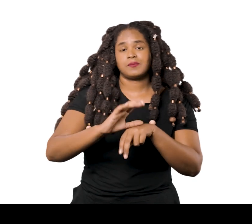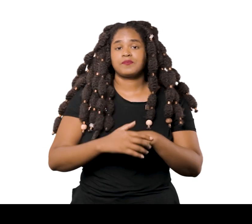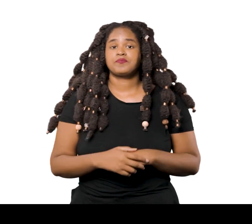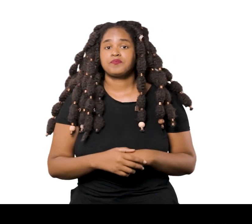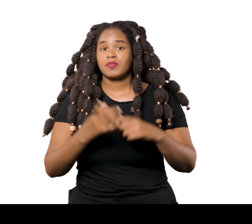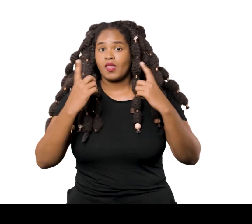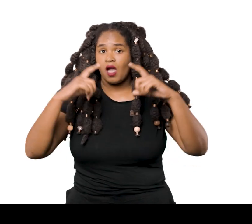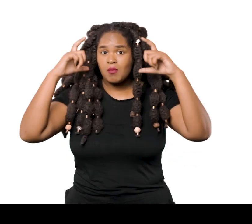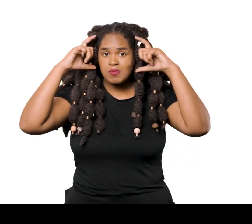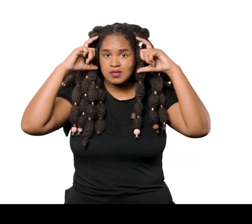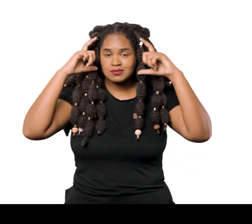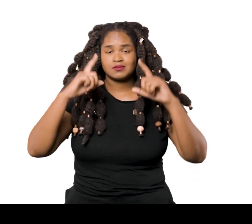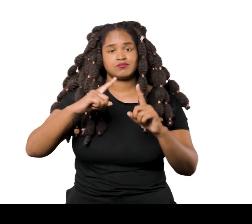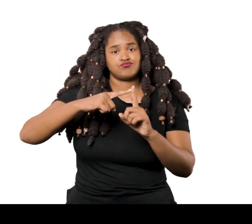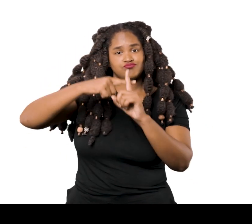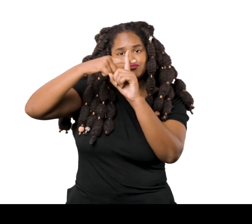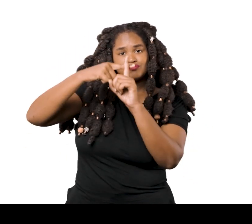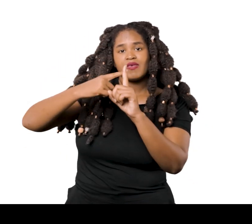cruz vermelha.